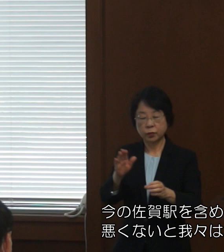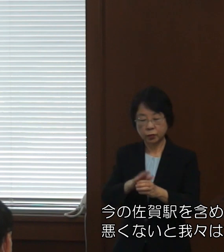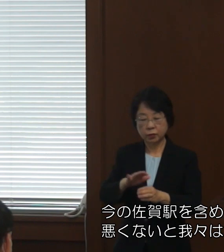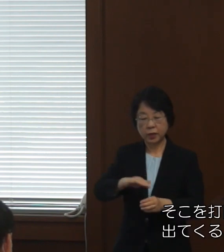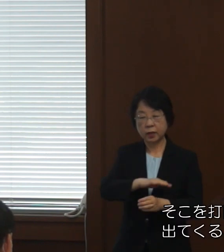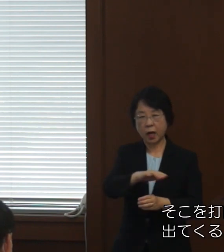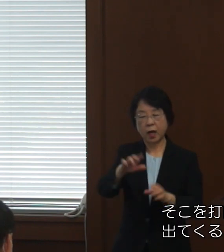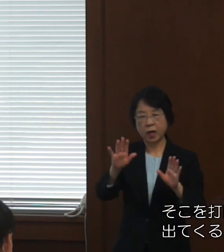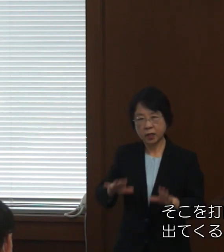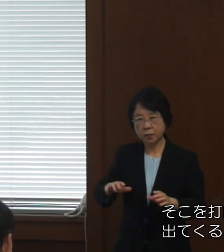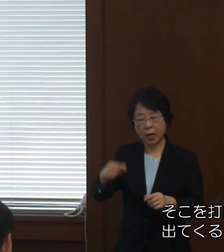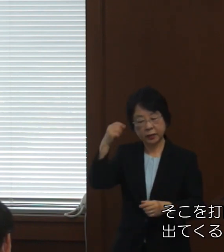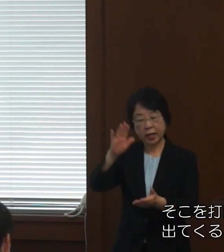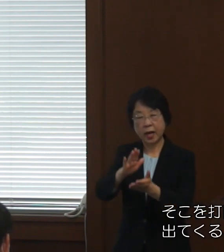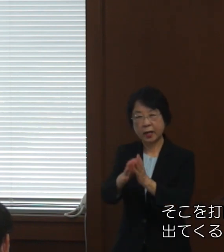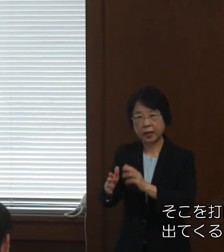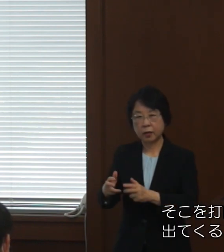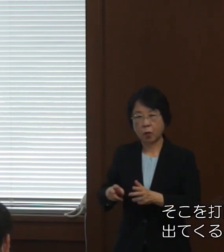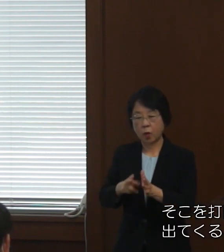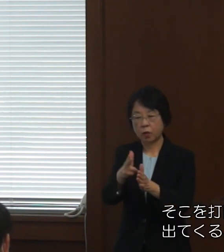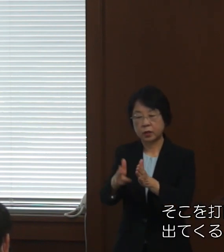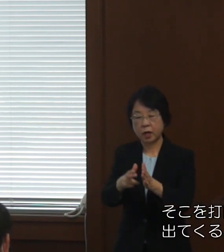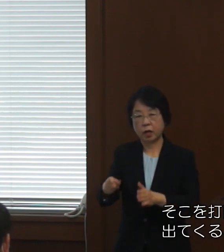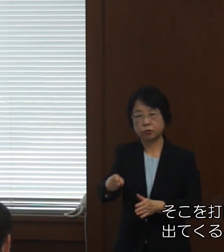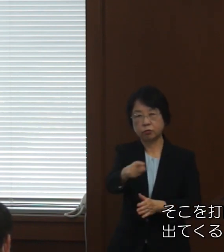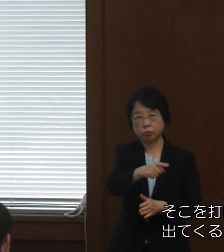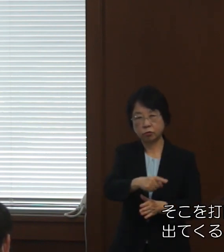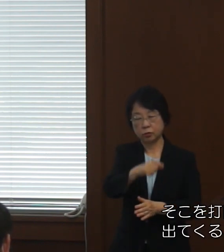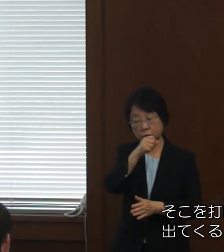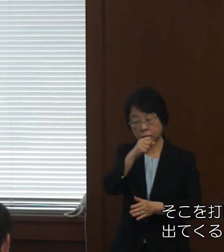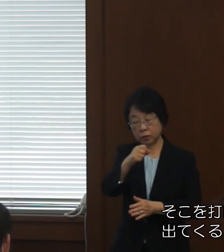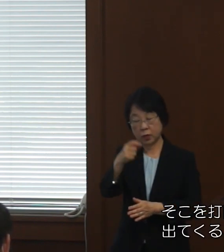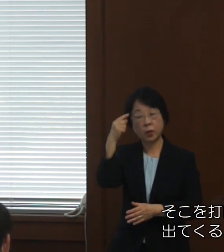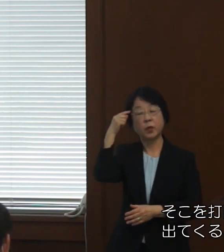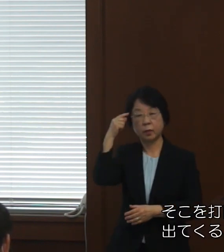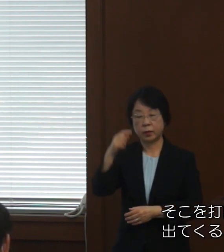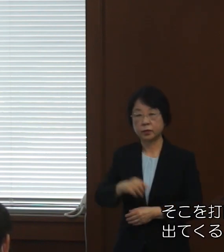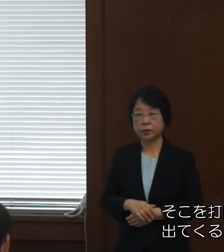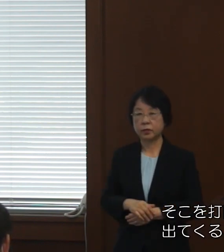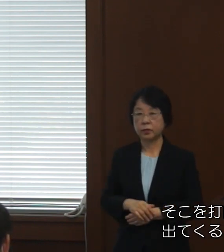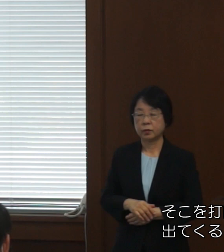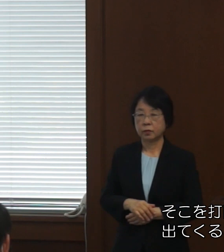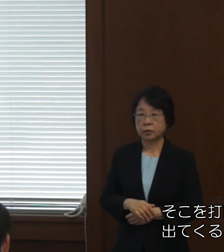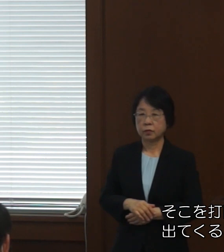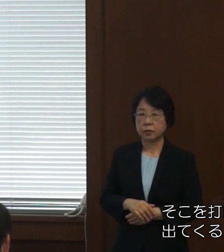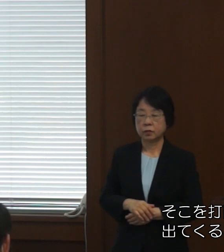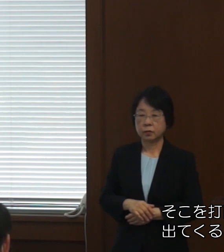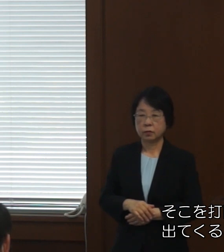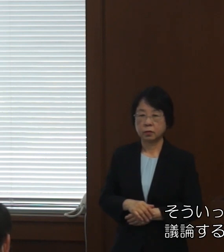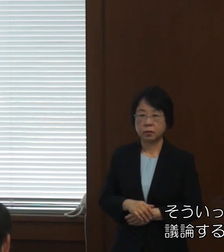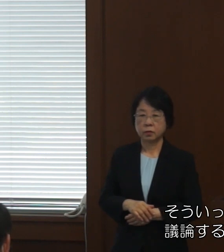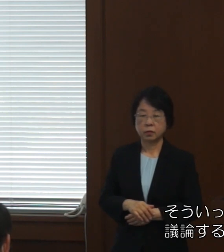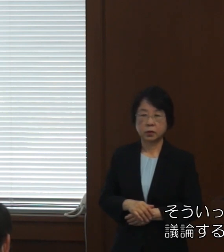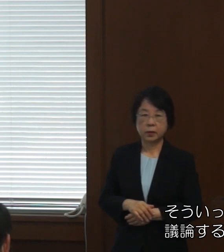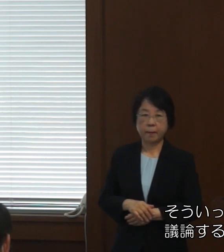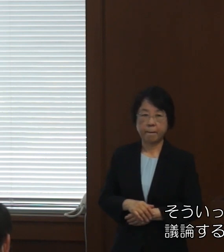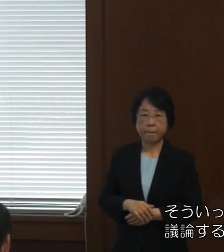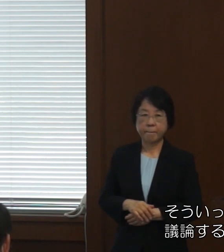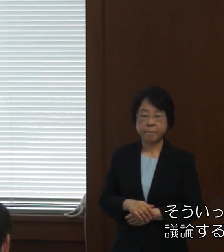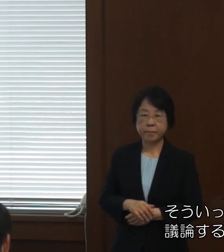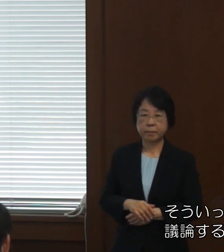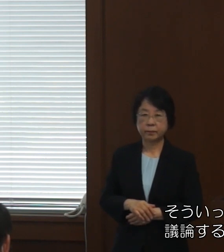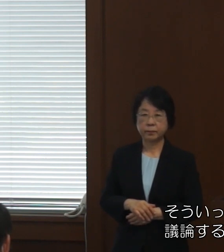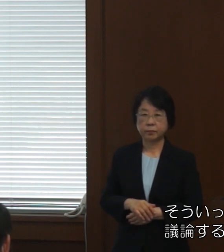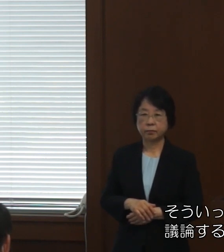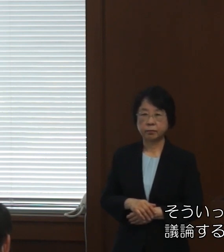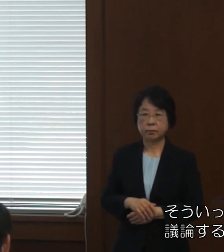は認識しておりますそこを瓦解するような話が出てくるとしたならばそういった